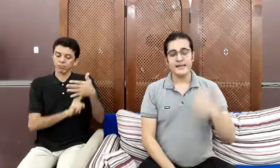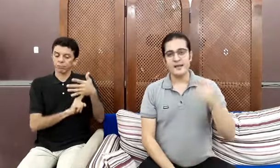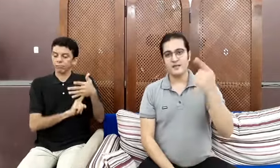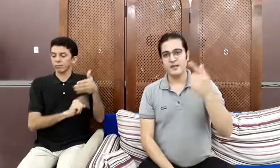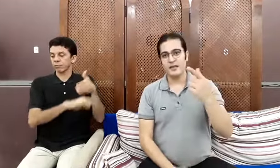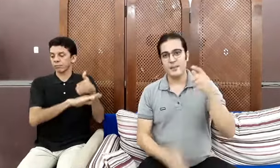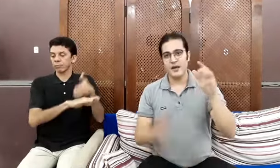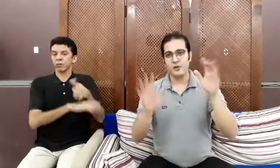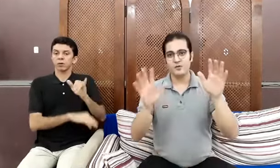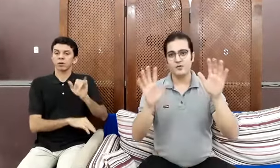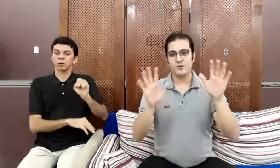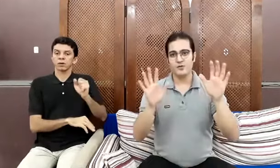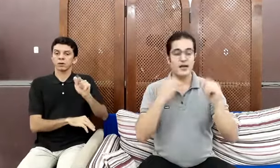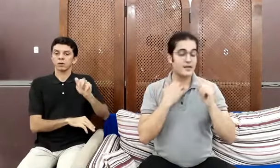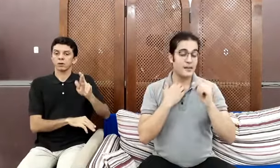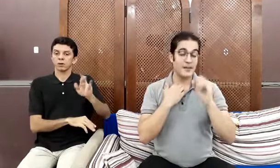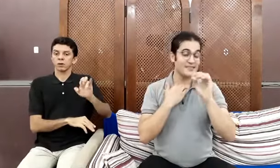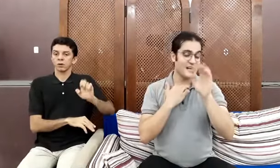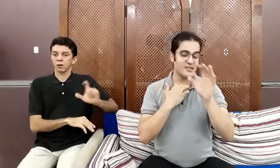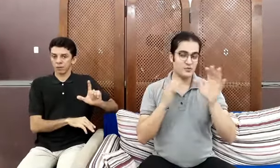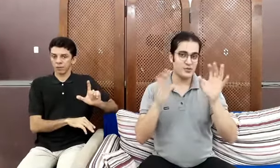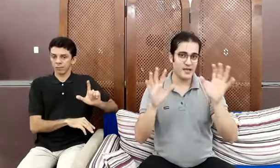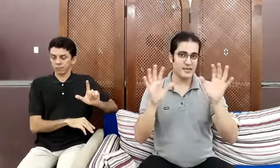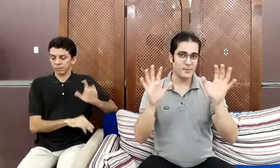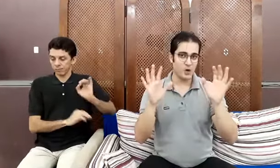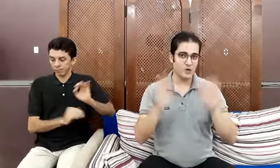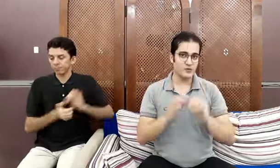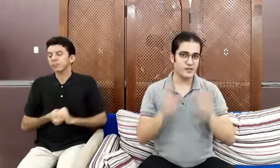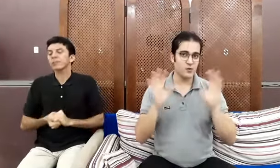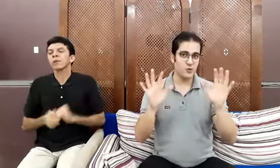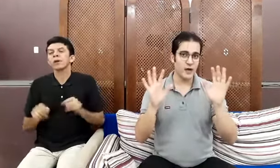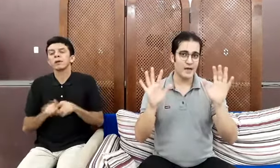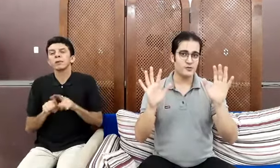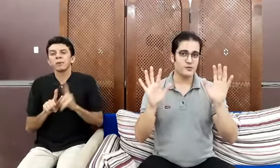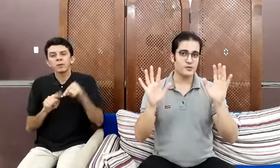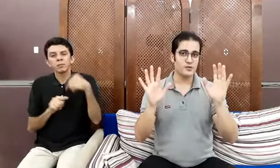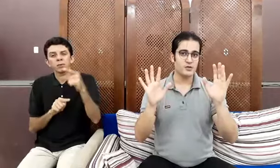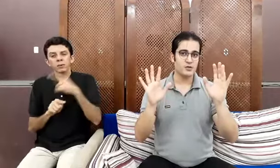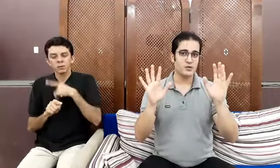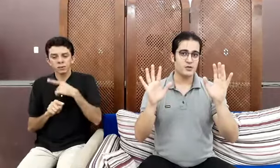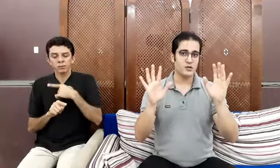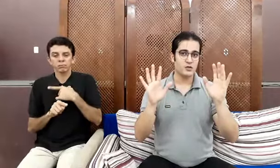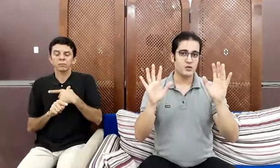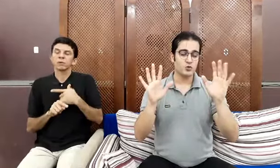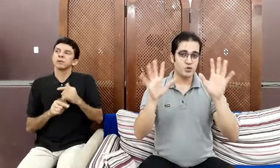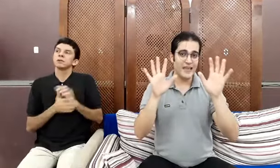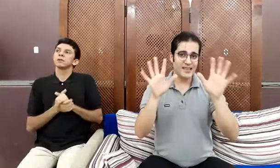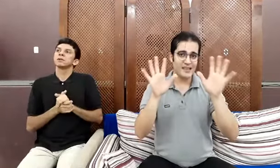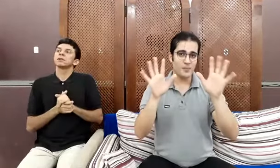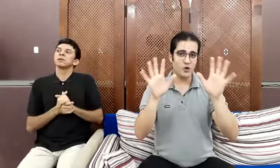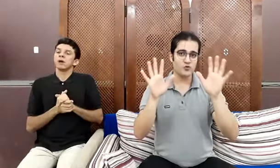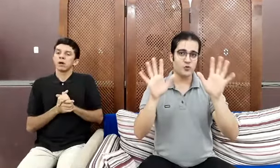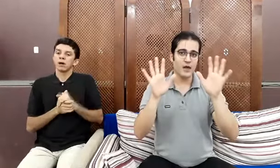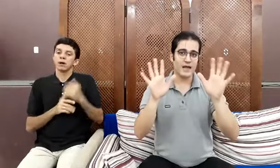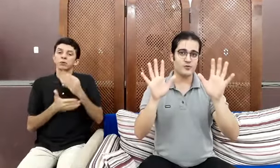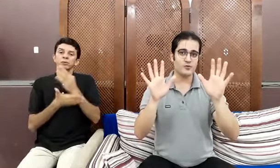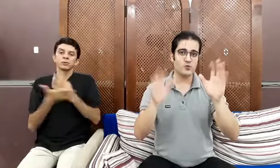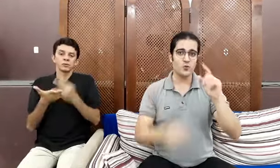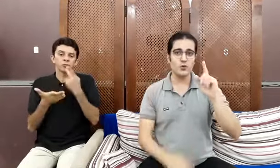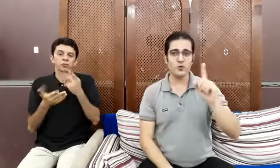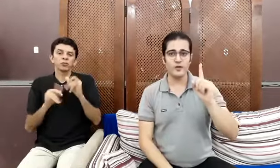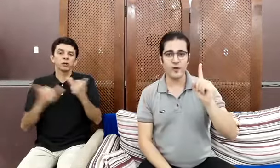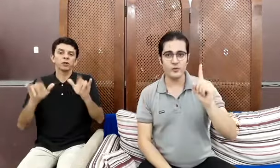É interessante que na parábola na passagem dos 10 leprosos que são curados, dos 10 leprosos